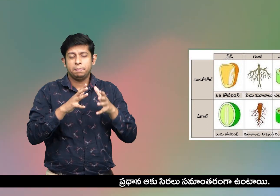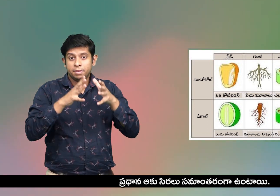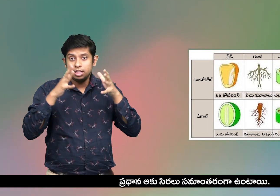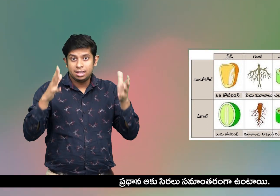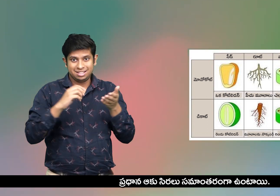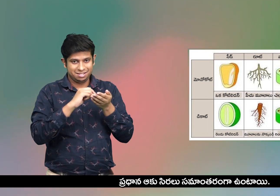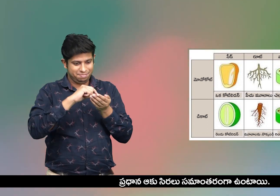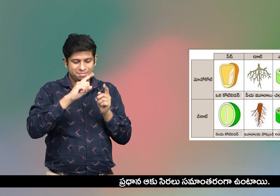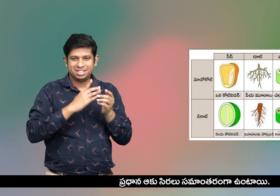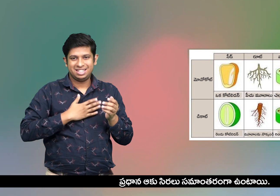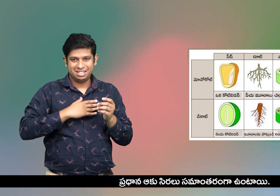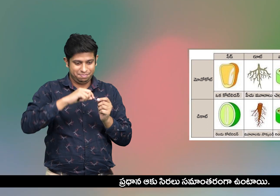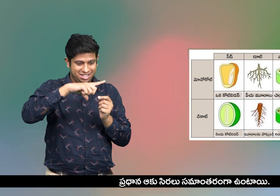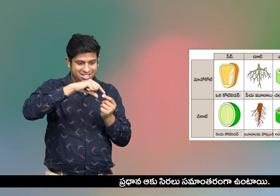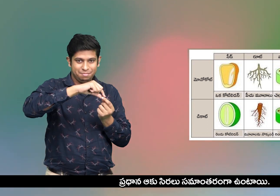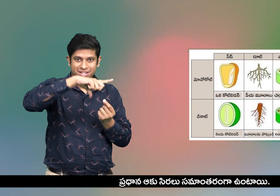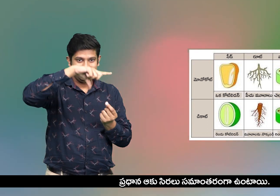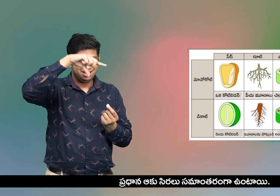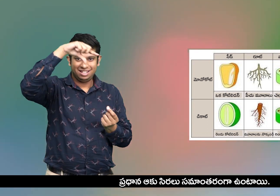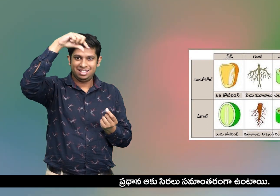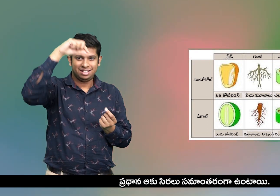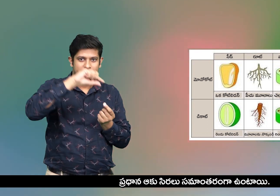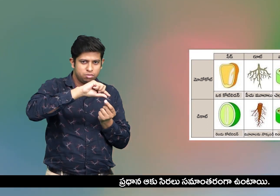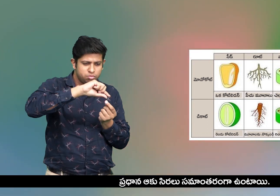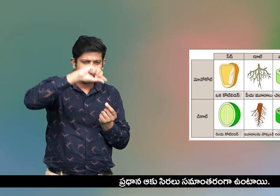ప్రధాన ఆకుసిరలు సమాంతరంగా ఉంటాయి.